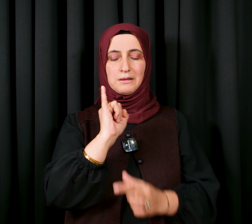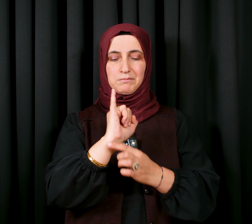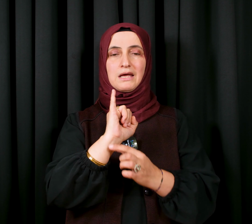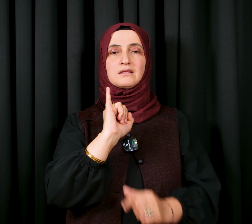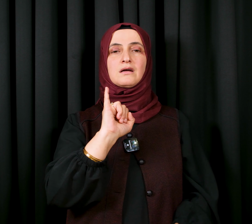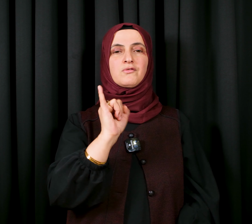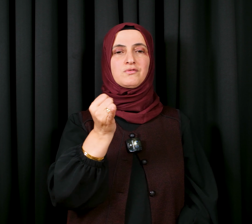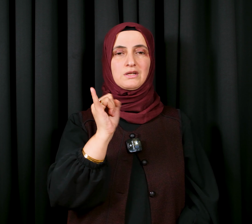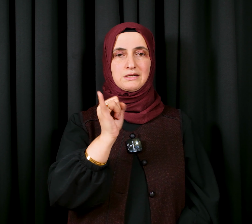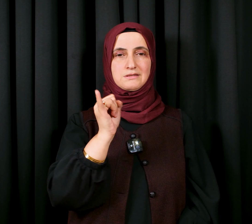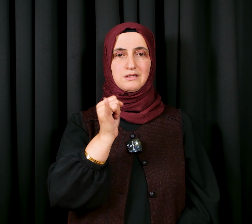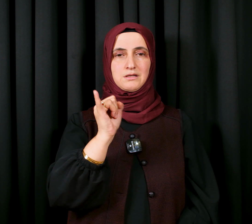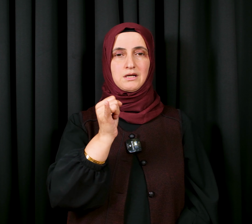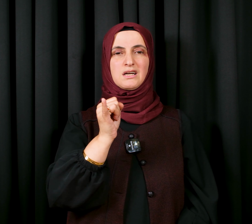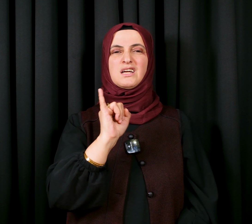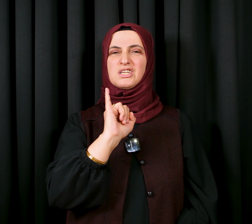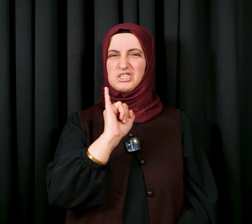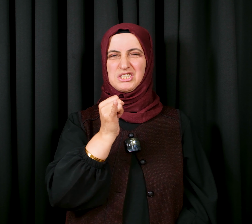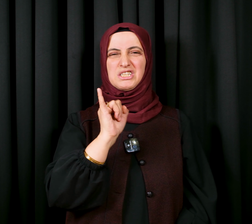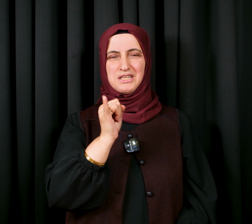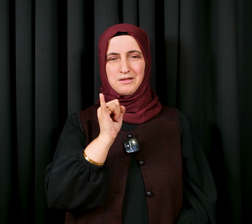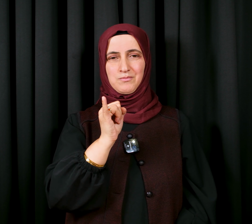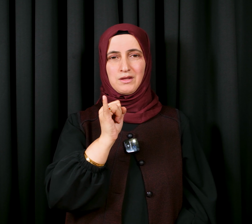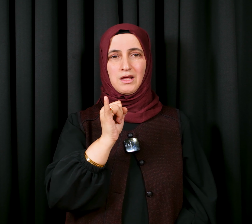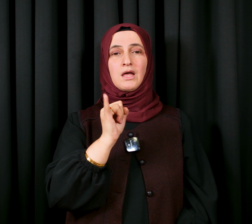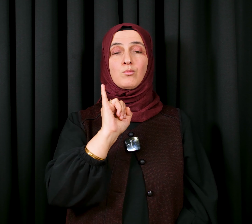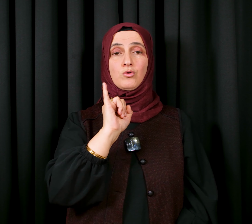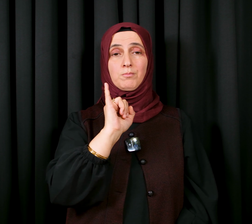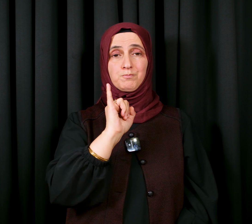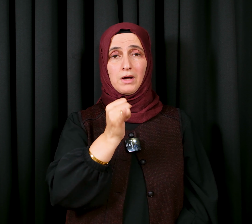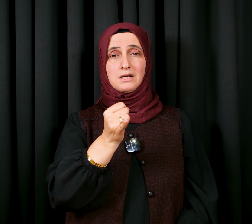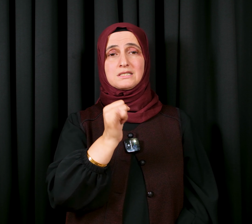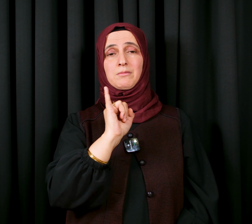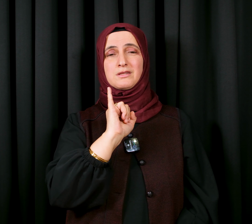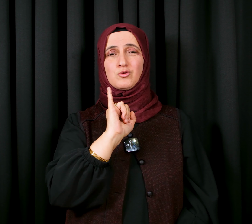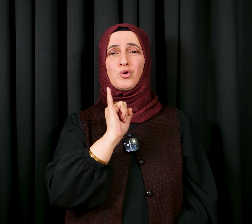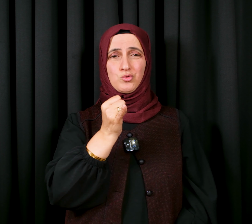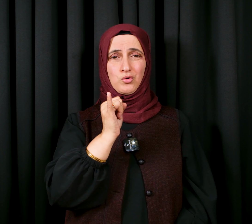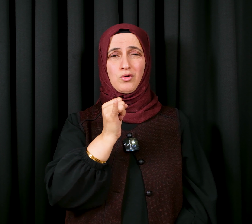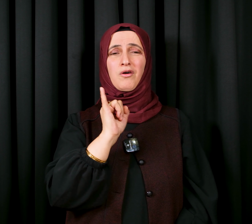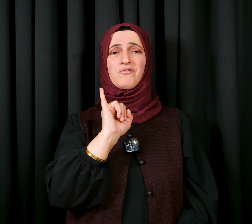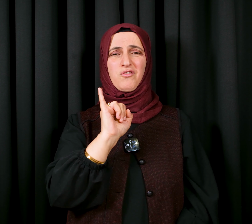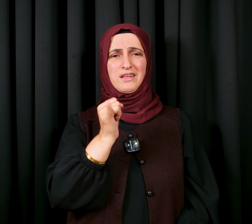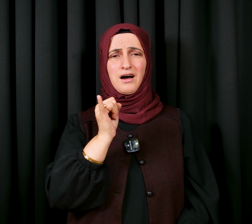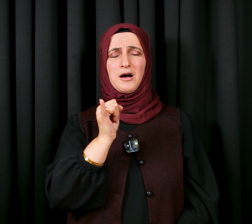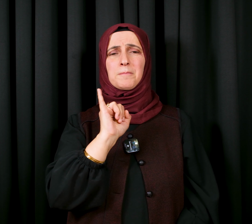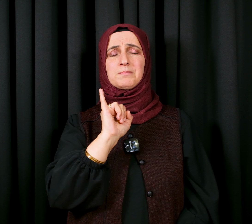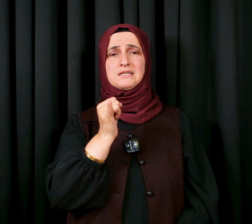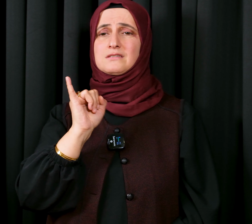Bilekten hafif ileriye sallayarak çirkin. Bu aynı zamanda kötü, fena, pis